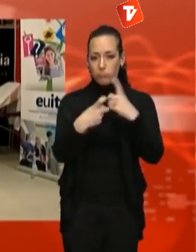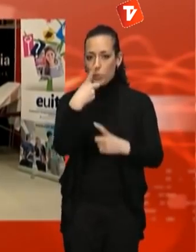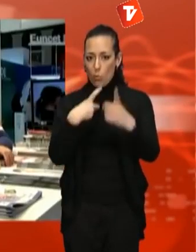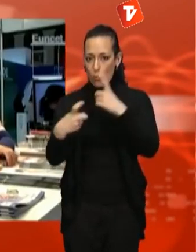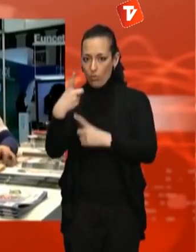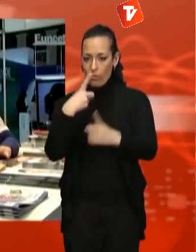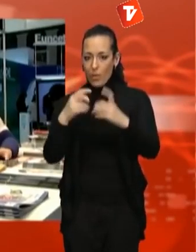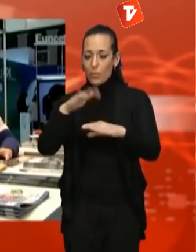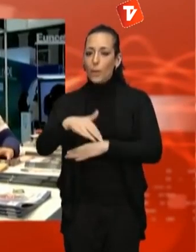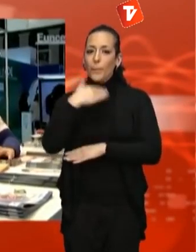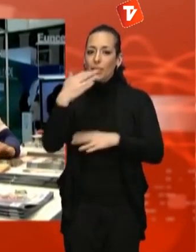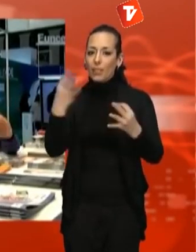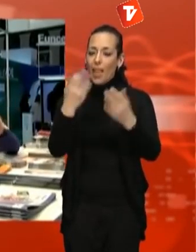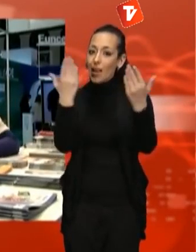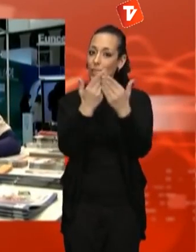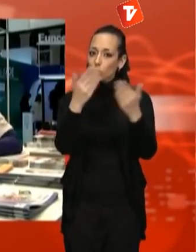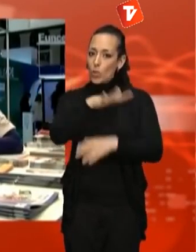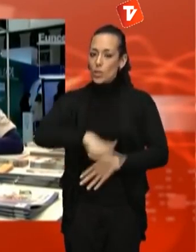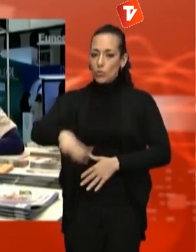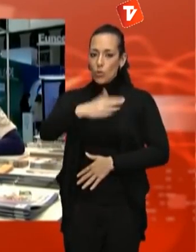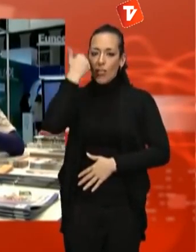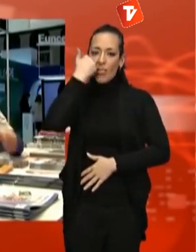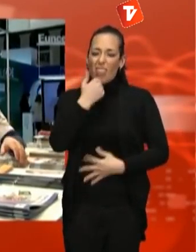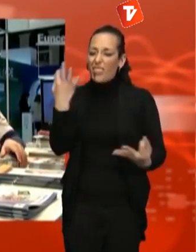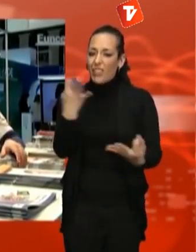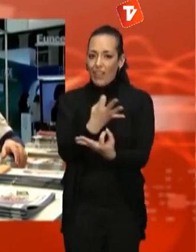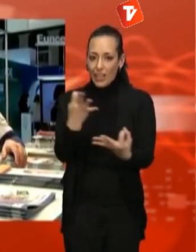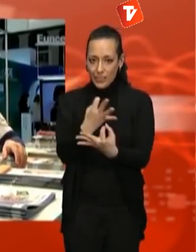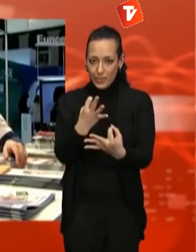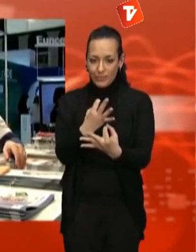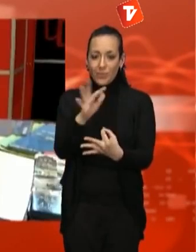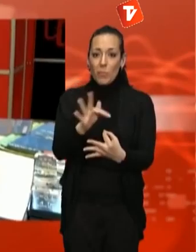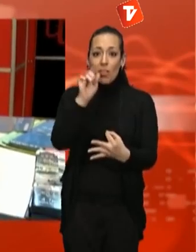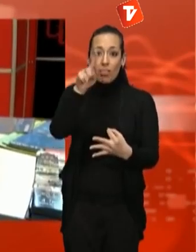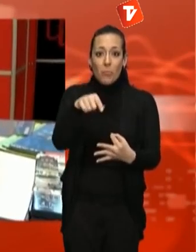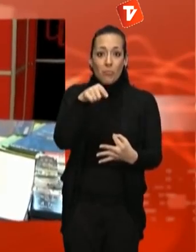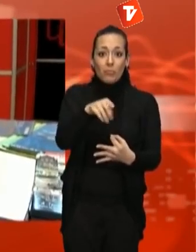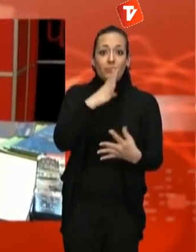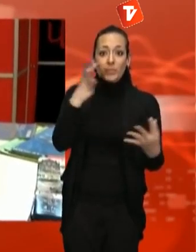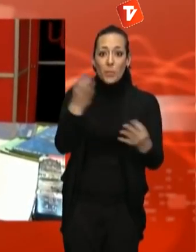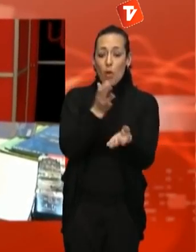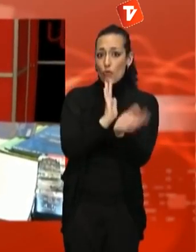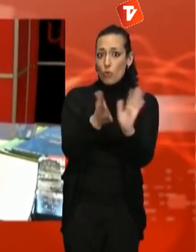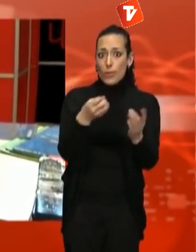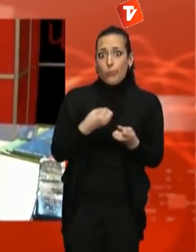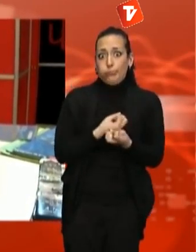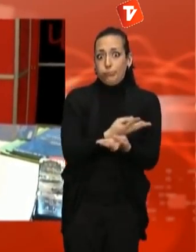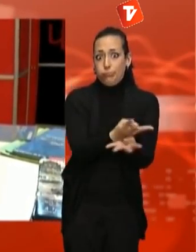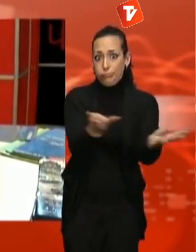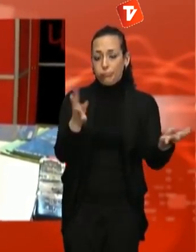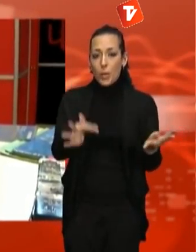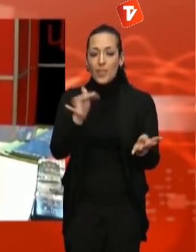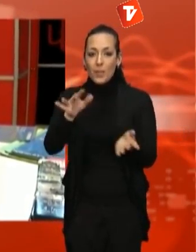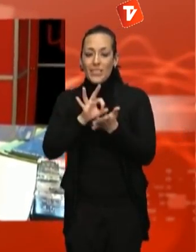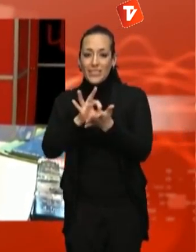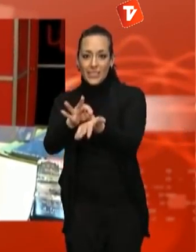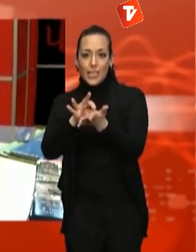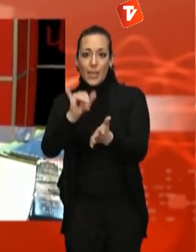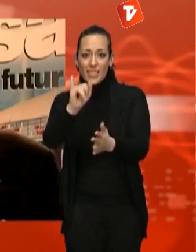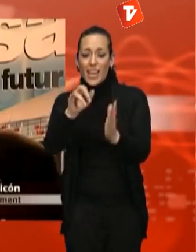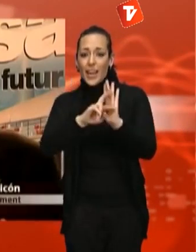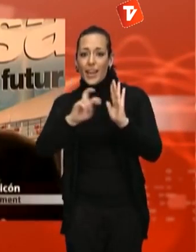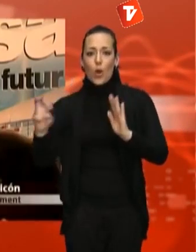D'aquesta manera es vol promocionar la dimensió universitària de la ciutat tant per la varietat de l'oferta formativa com per l'ampli ventall de serveis i recursos adreçats als